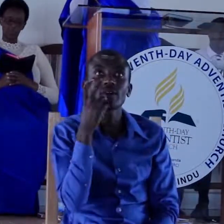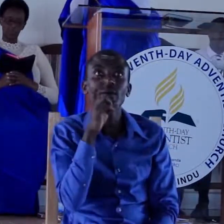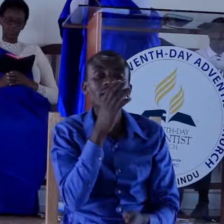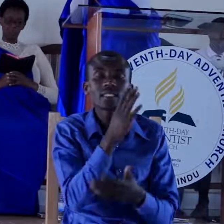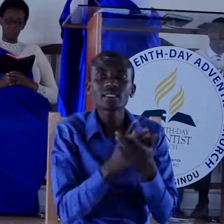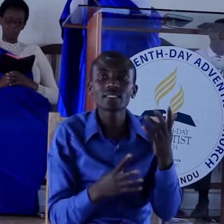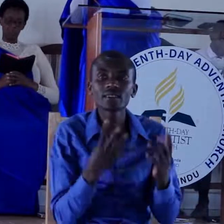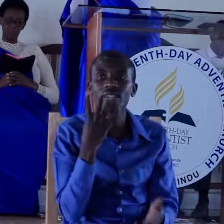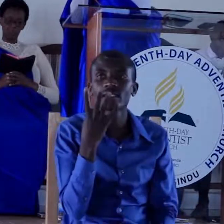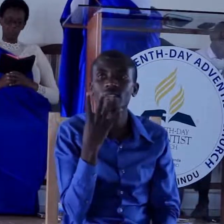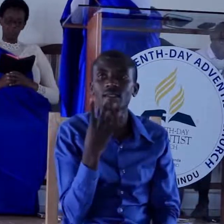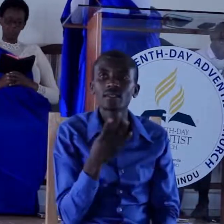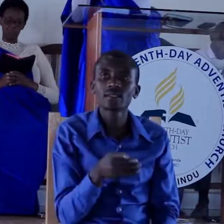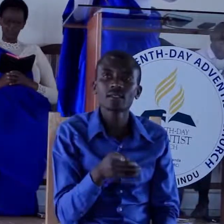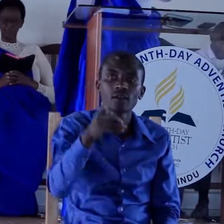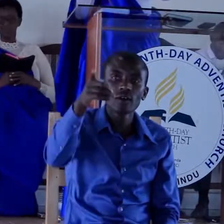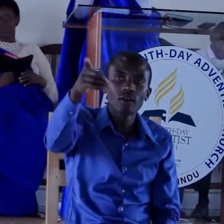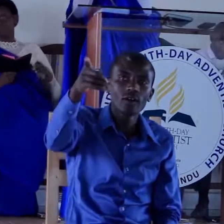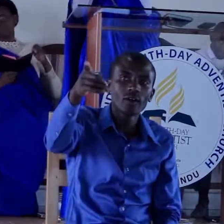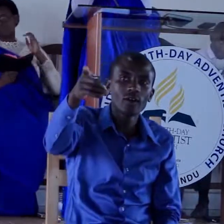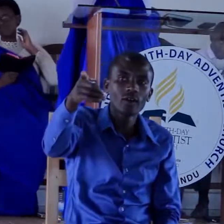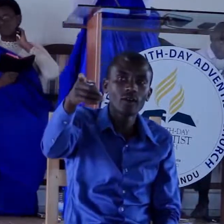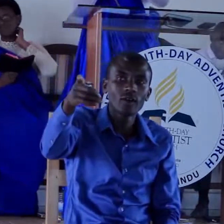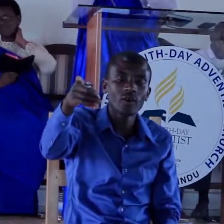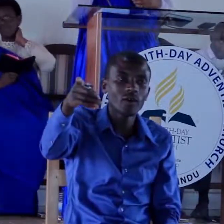hariya ego